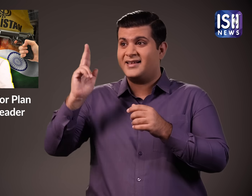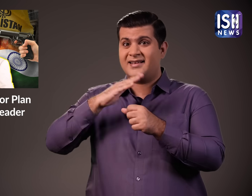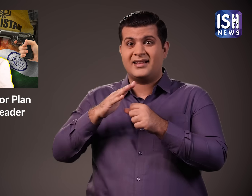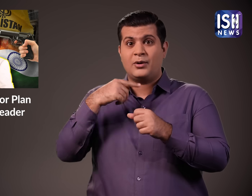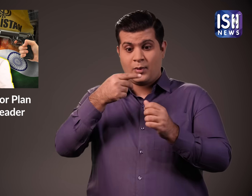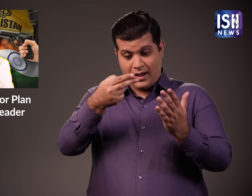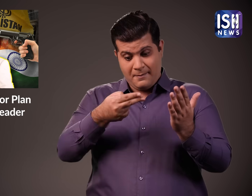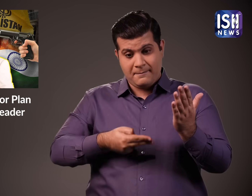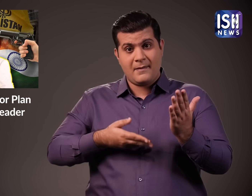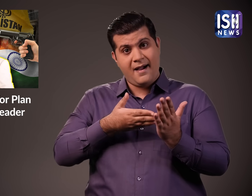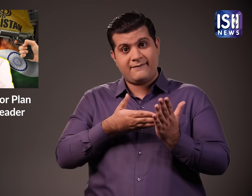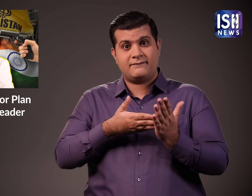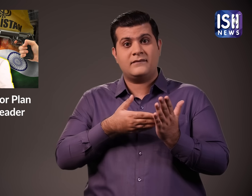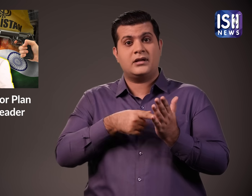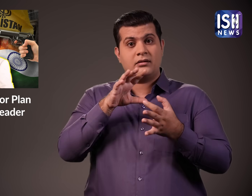हत्या की साज़िश्टर जी।